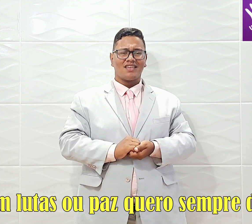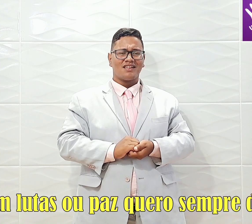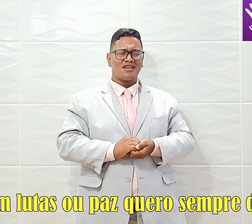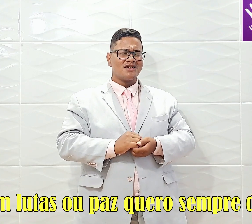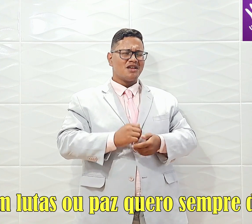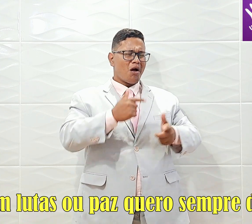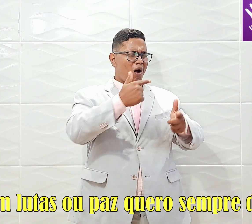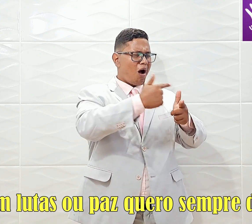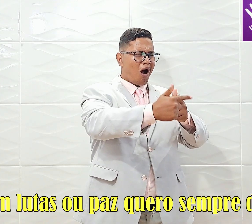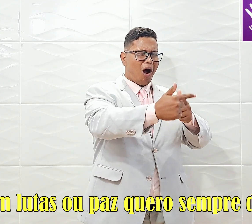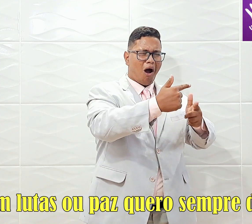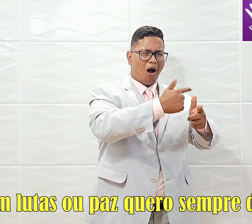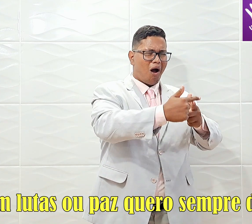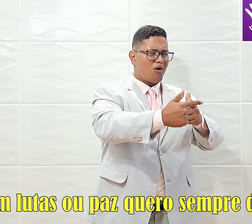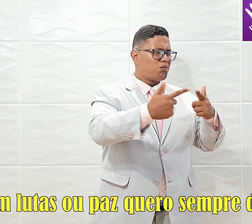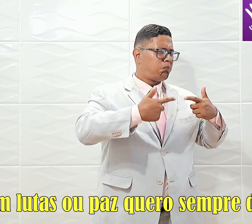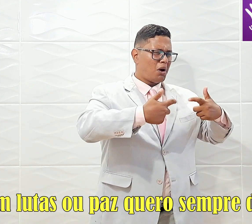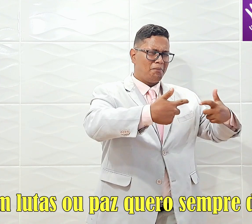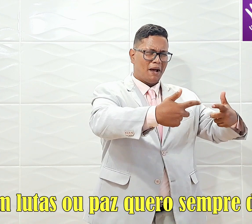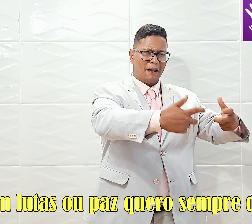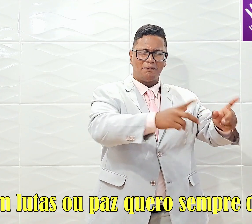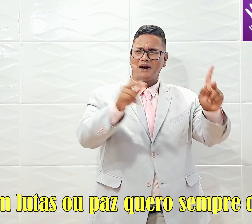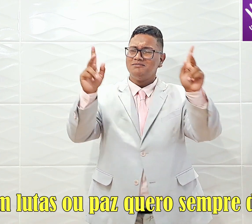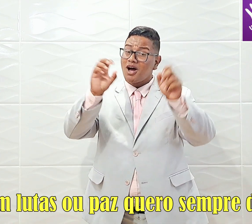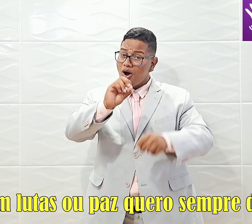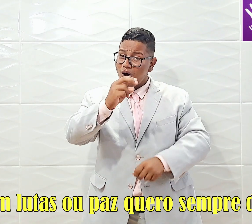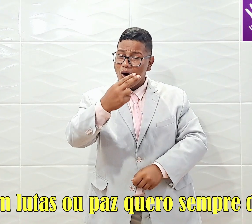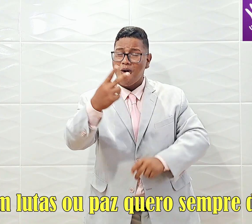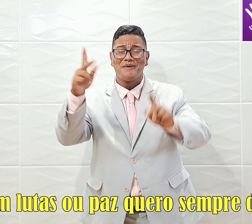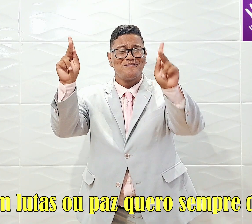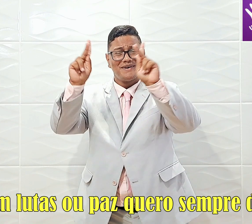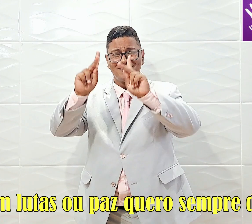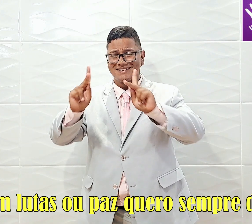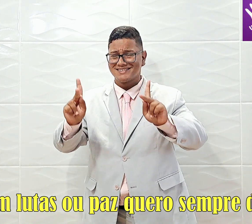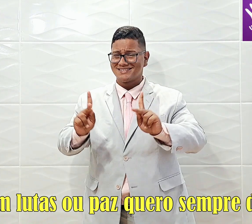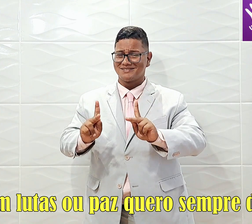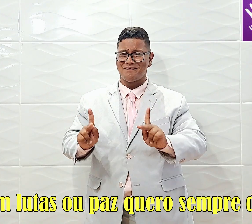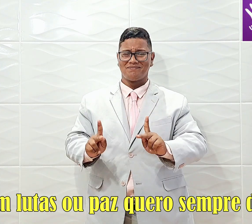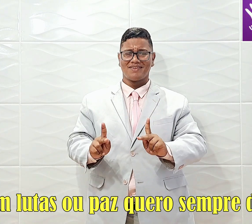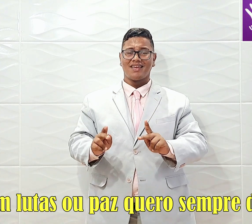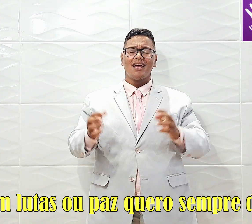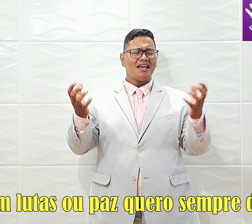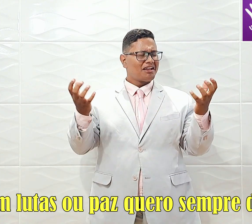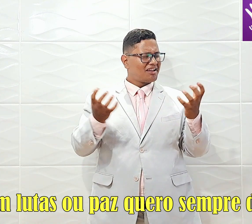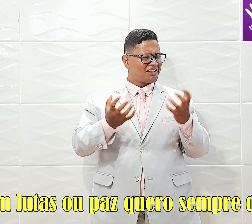Seja em lutas ou paz, quero sempre